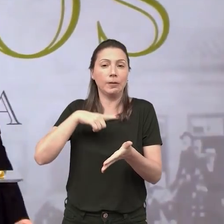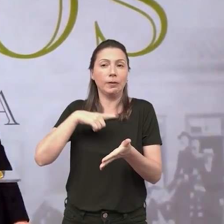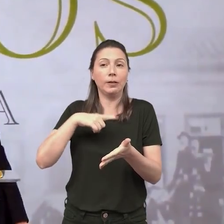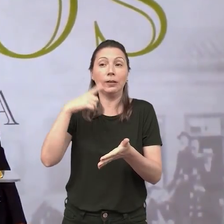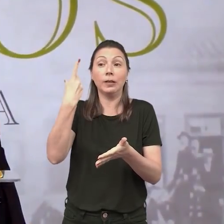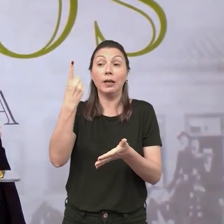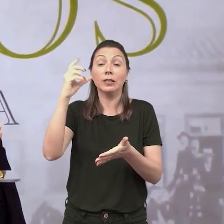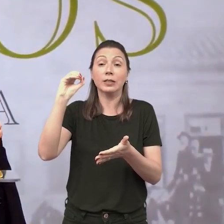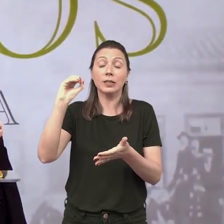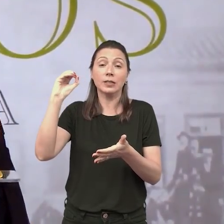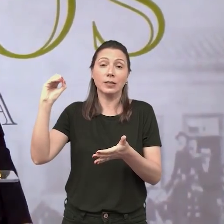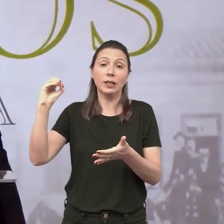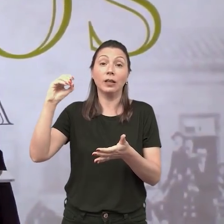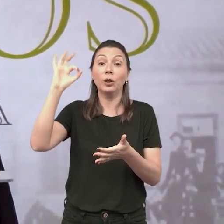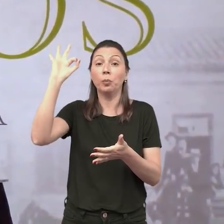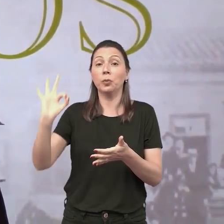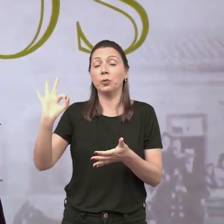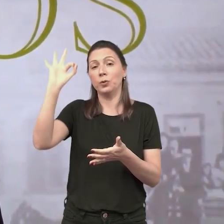decisão.